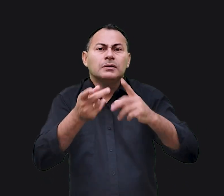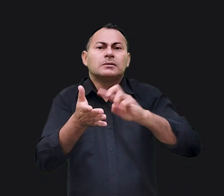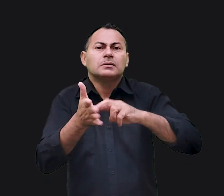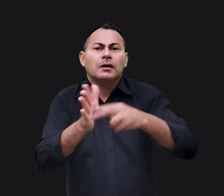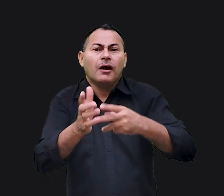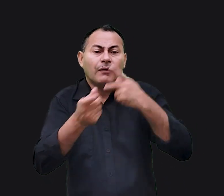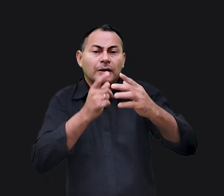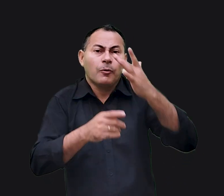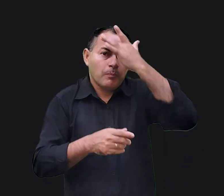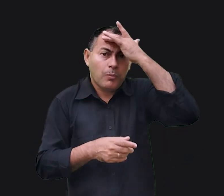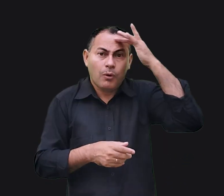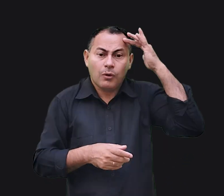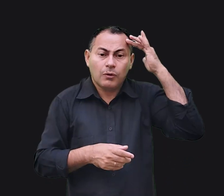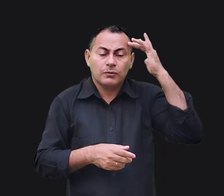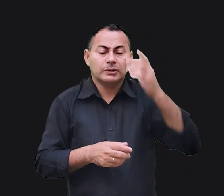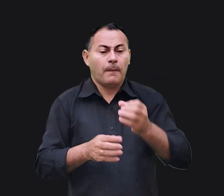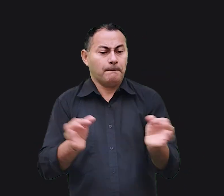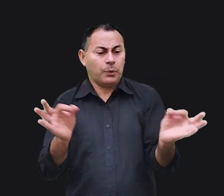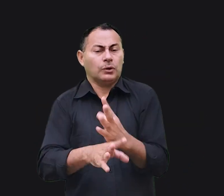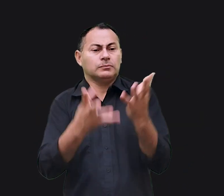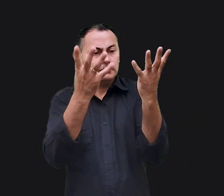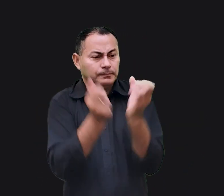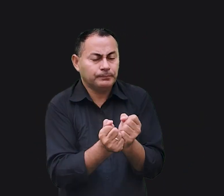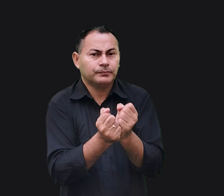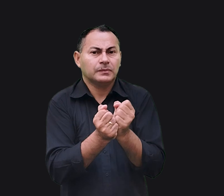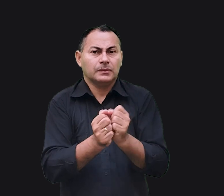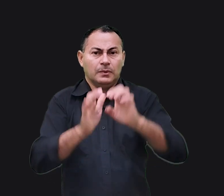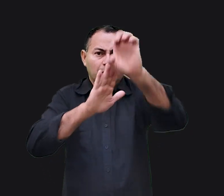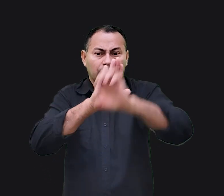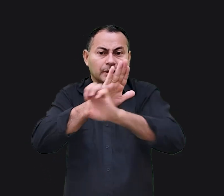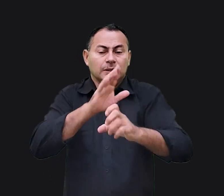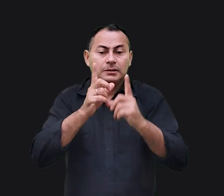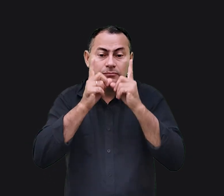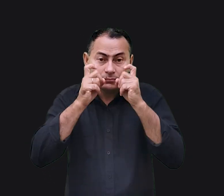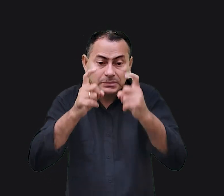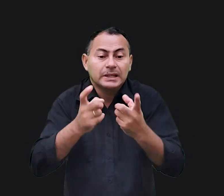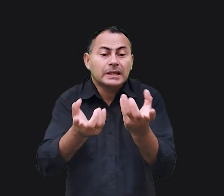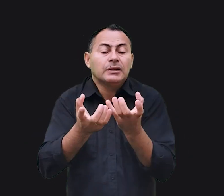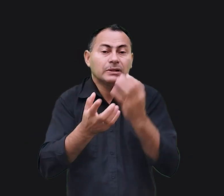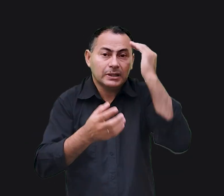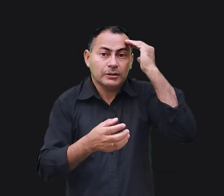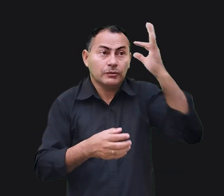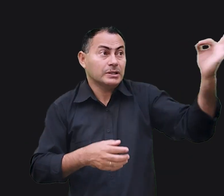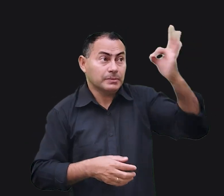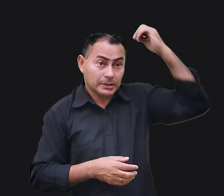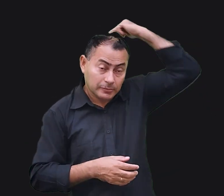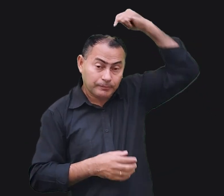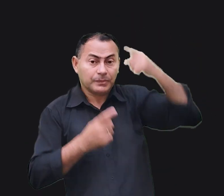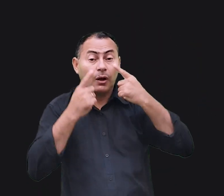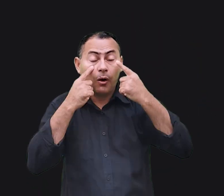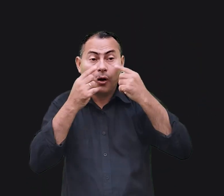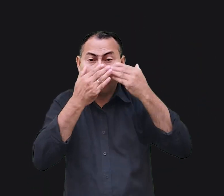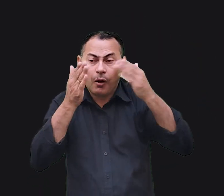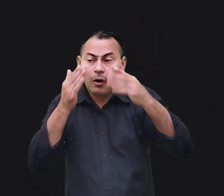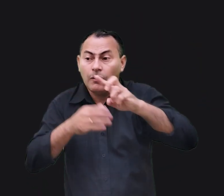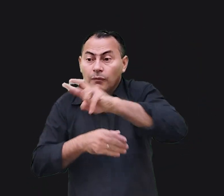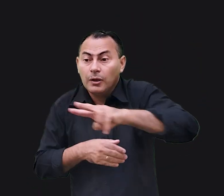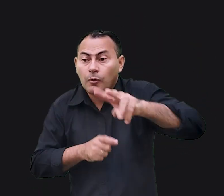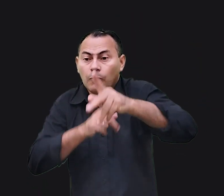para o seu evangelho, interessado nas coisas espirituais. Abram os olhos e vejam os campos, eles estão maduros